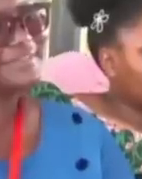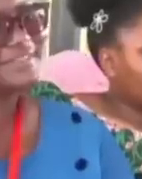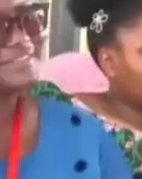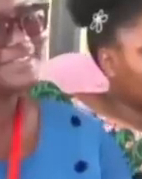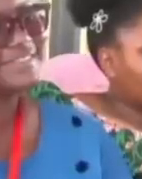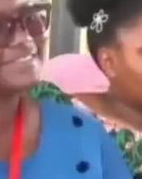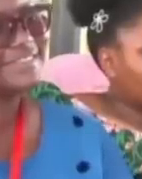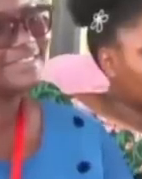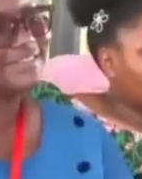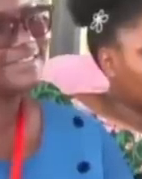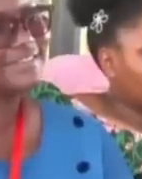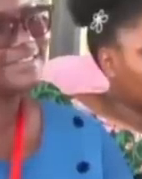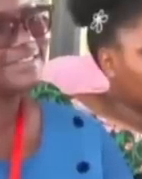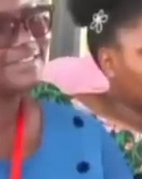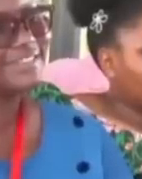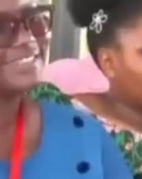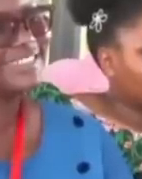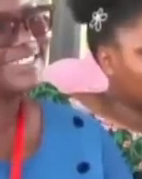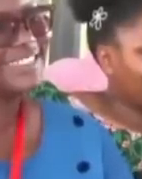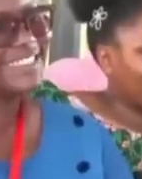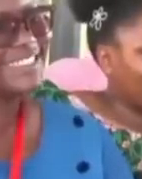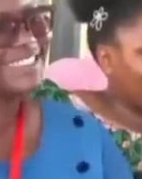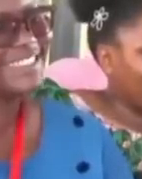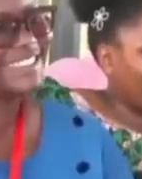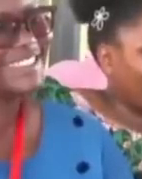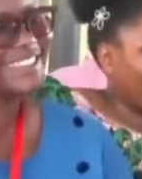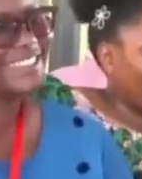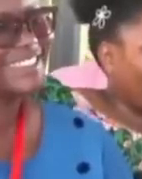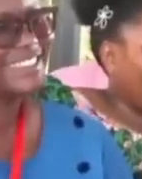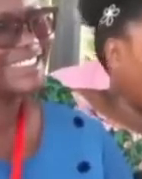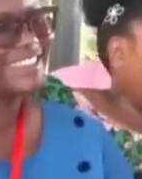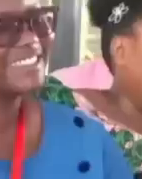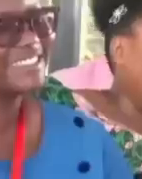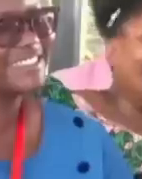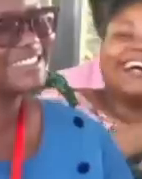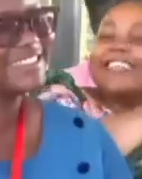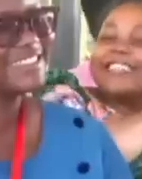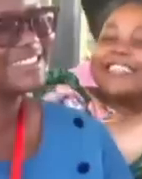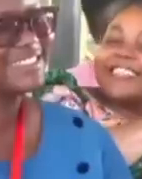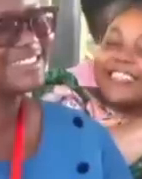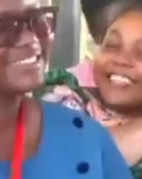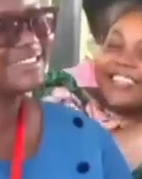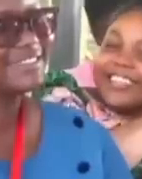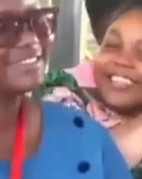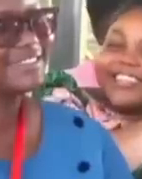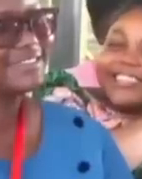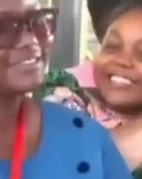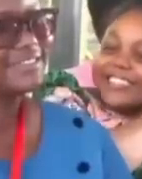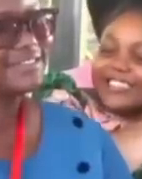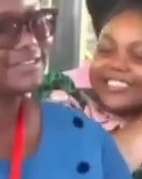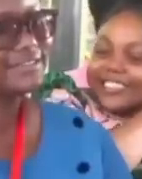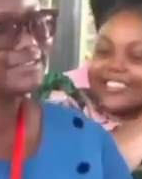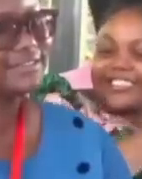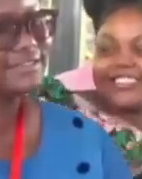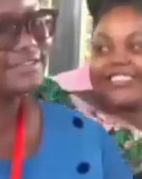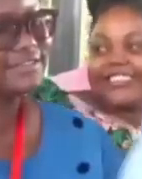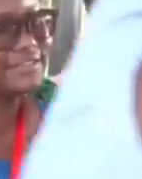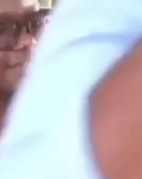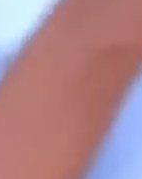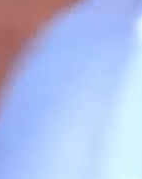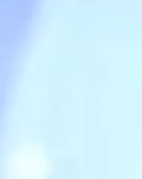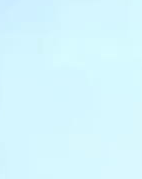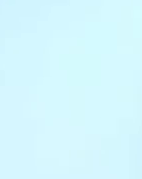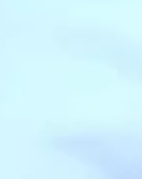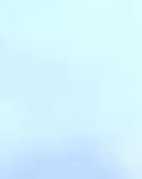mwenyewe. Hekima. Neno hekima lina maana nyingi sana. Lina maana nyingi. Lakini kuna hekima ya dunia,